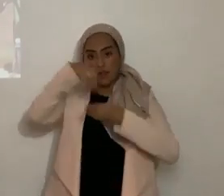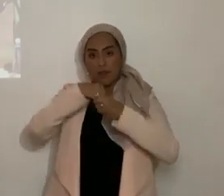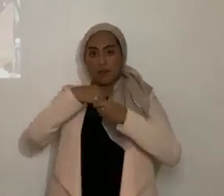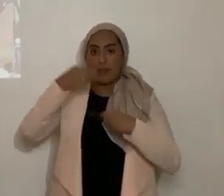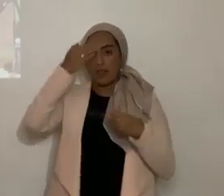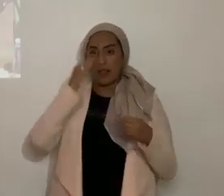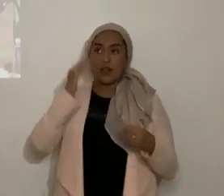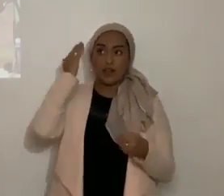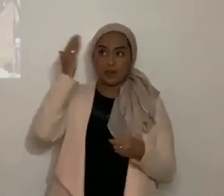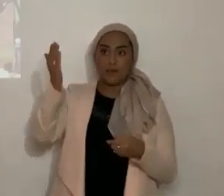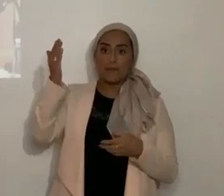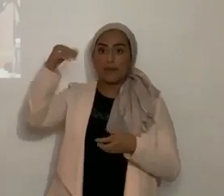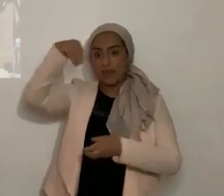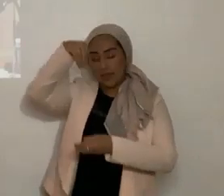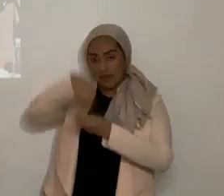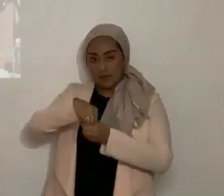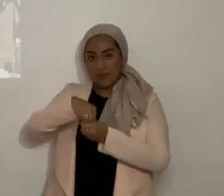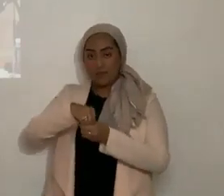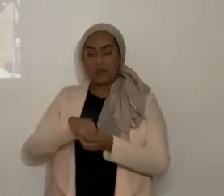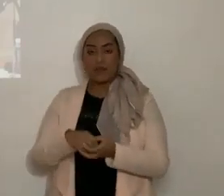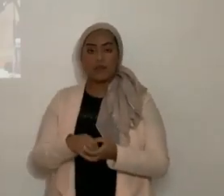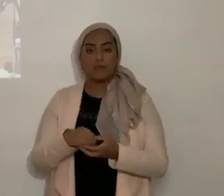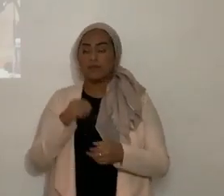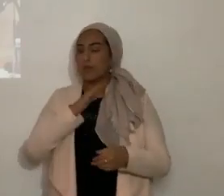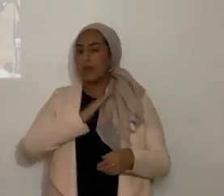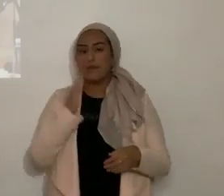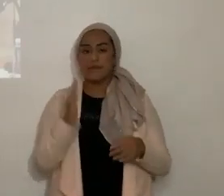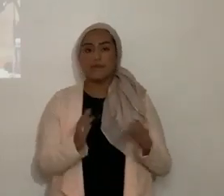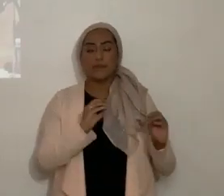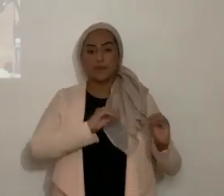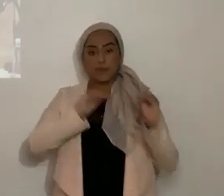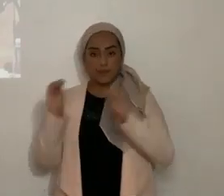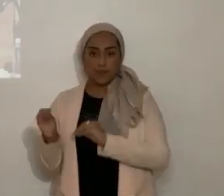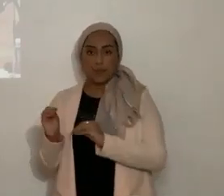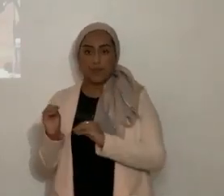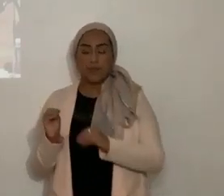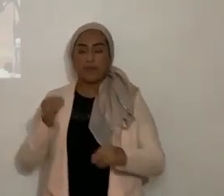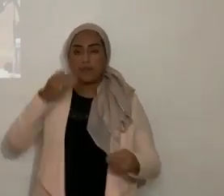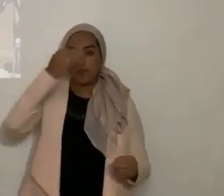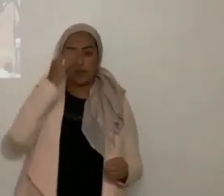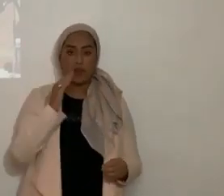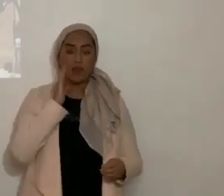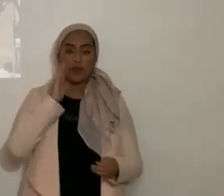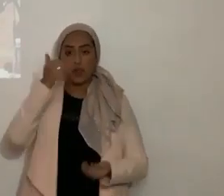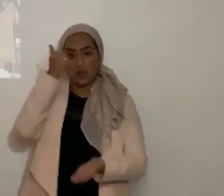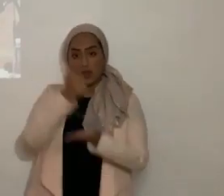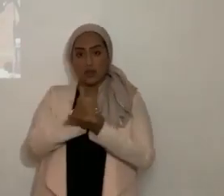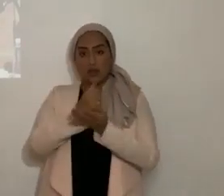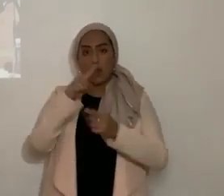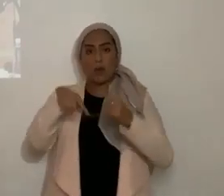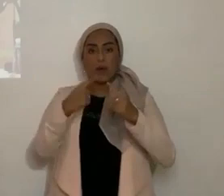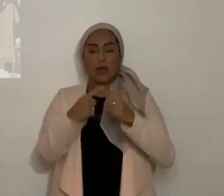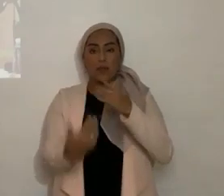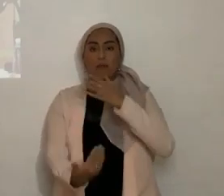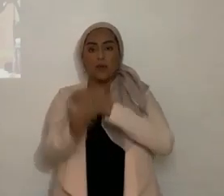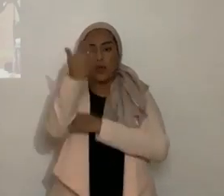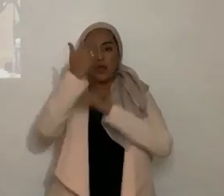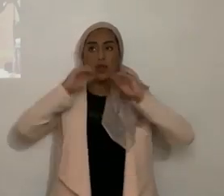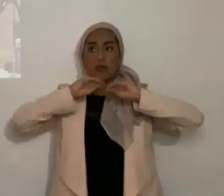Elohim está en medio de ella, no será conmovido. Elohim la ayudará al clarear la